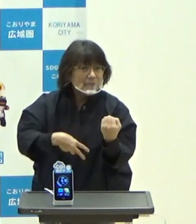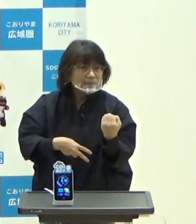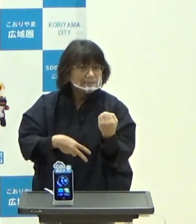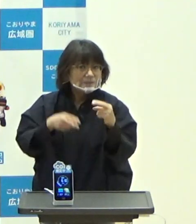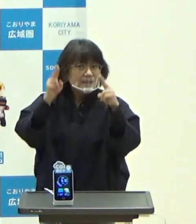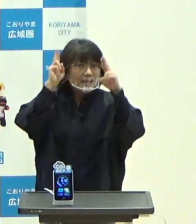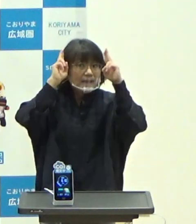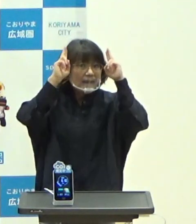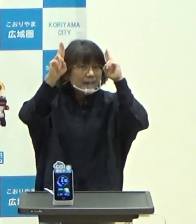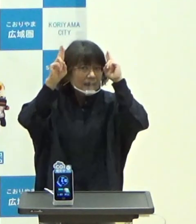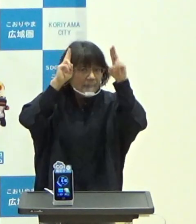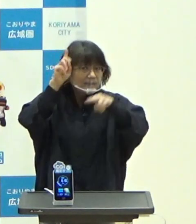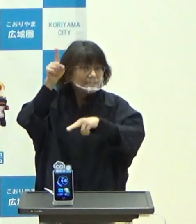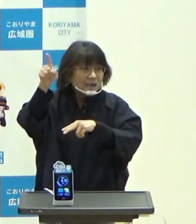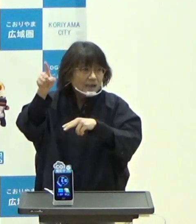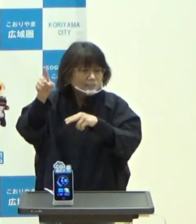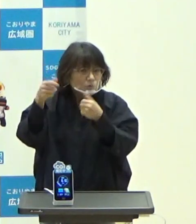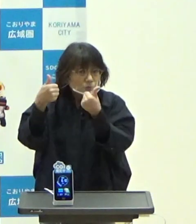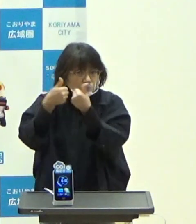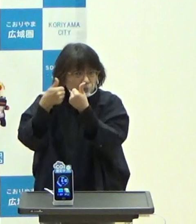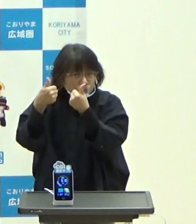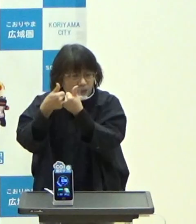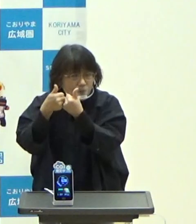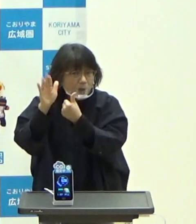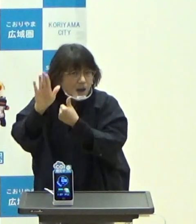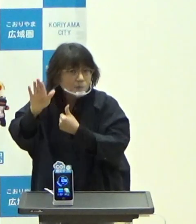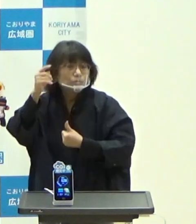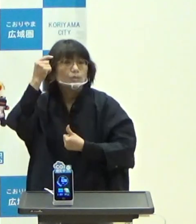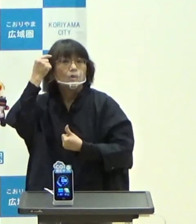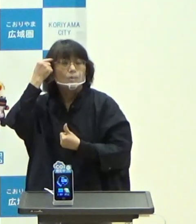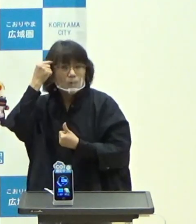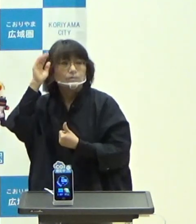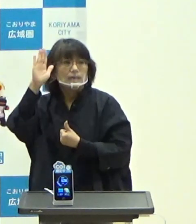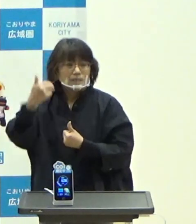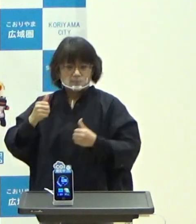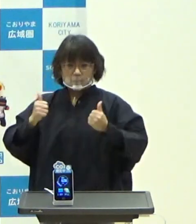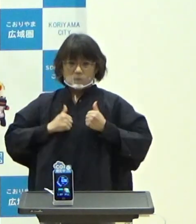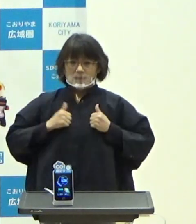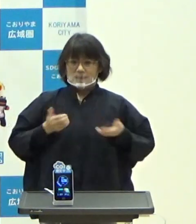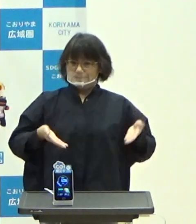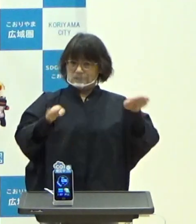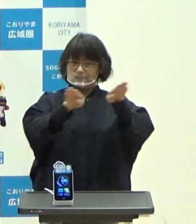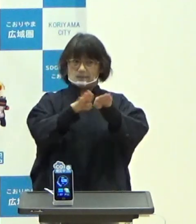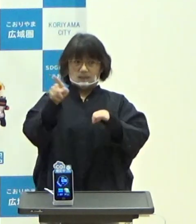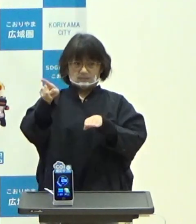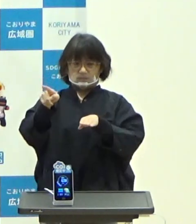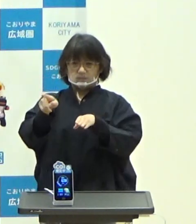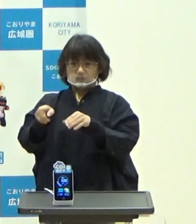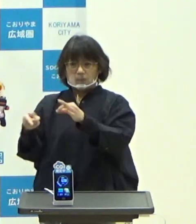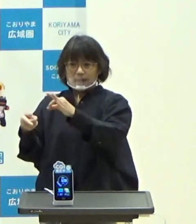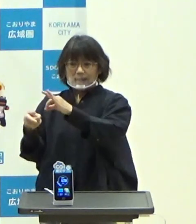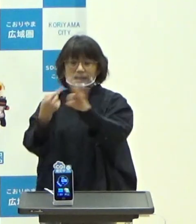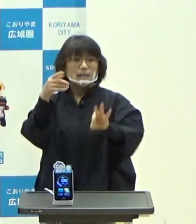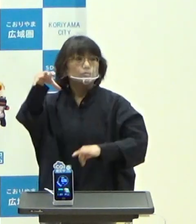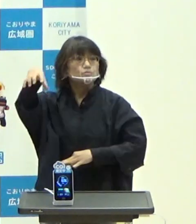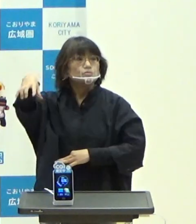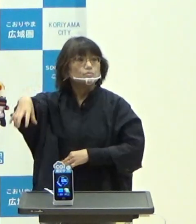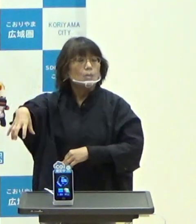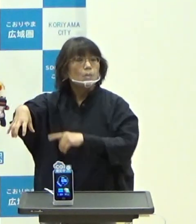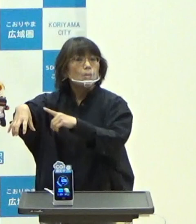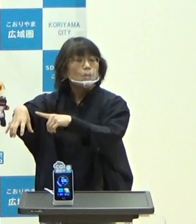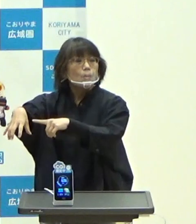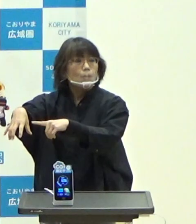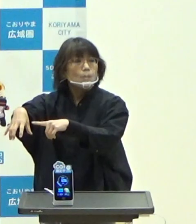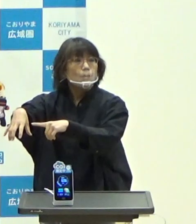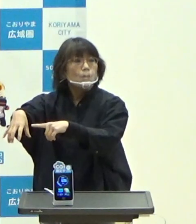との相談になりますけども、例えば体育館なりプールなり、 野球場なりが、ネ